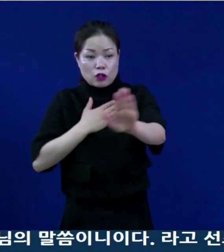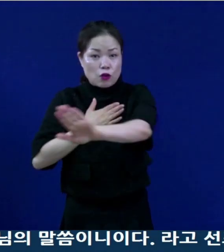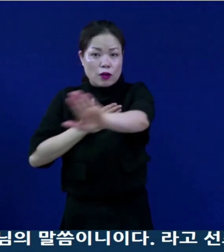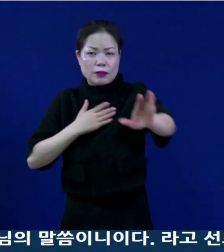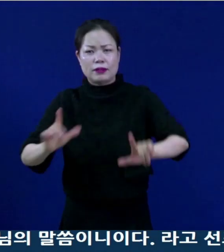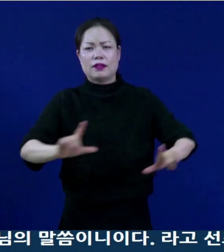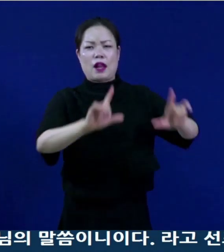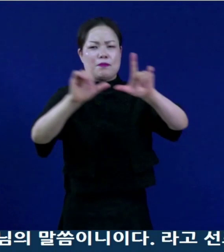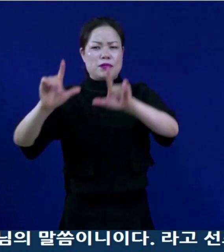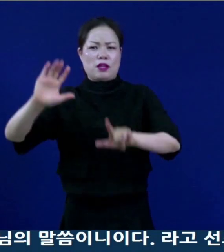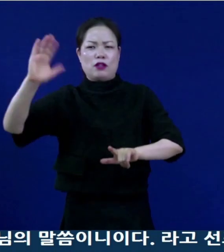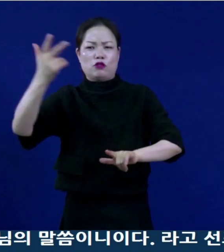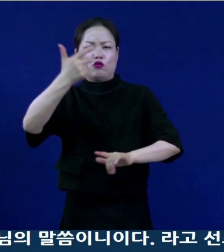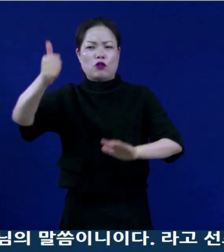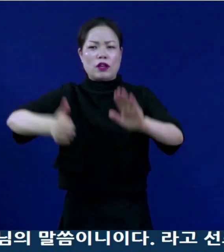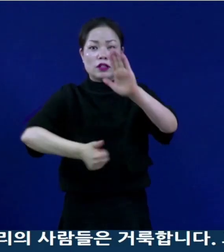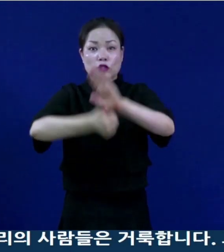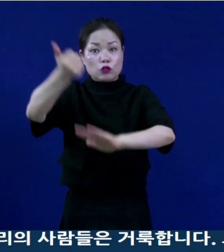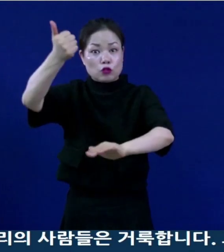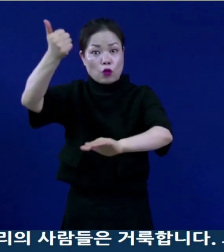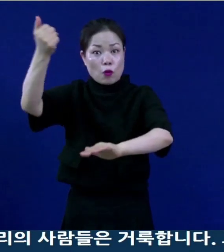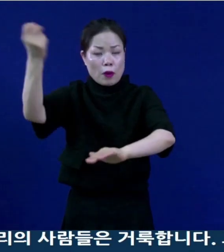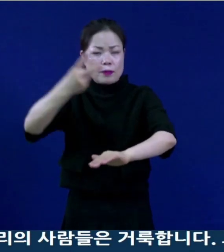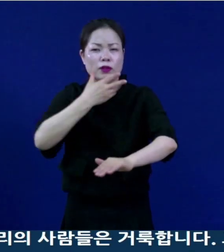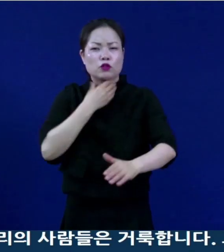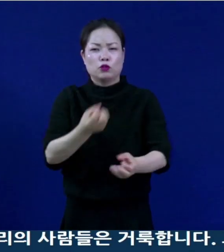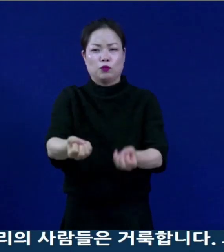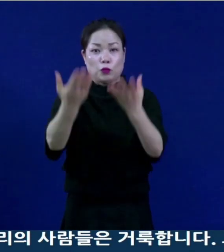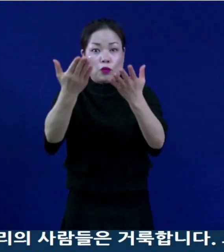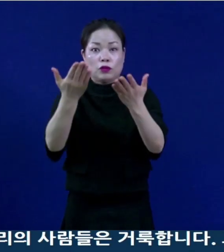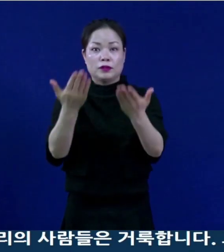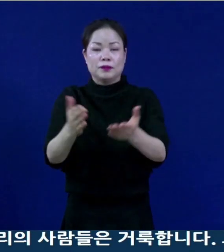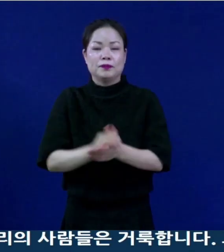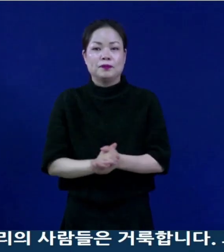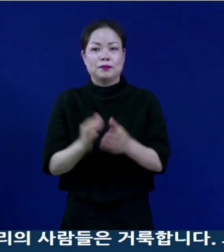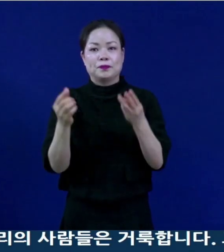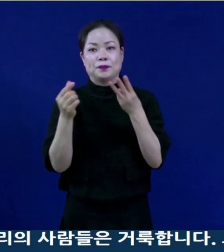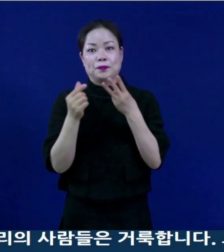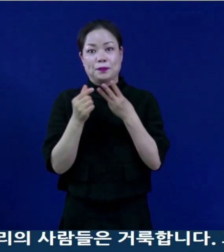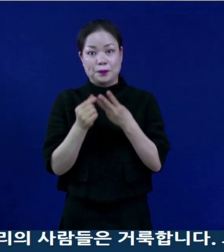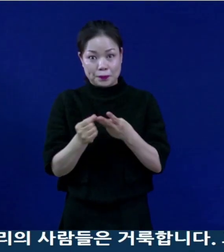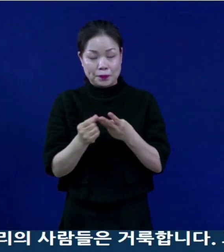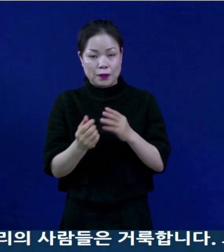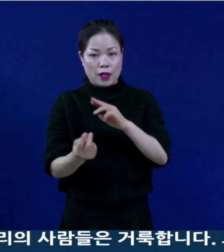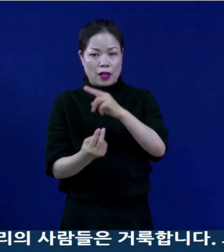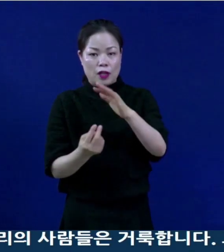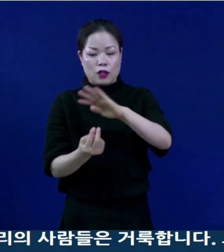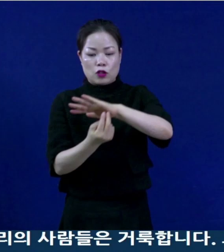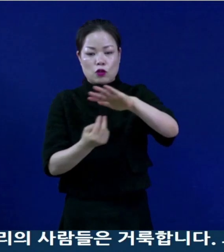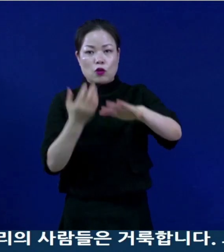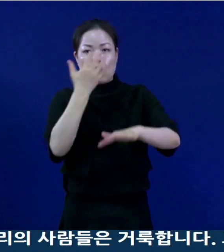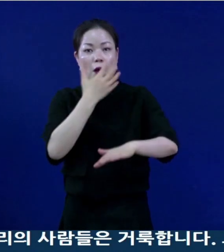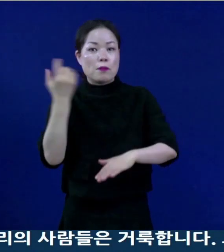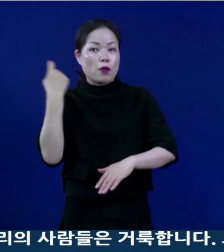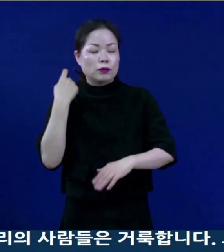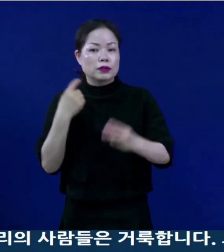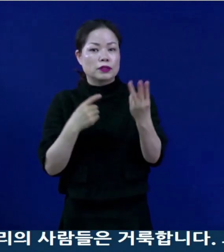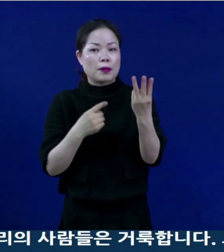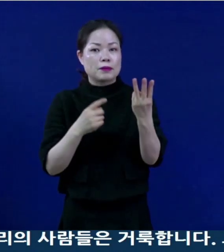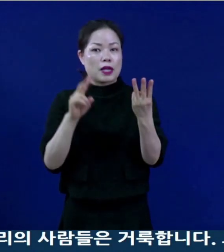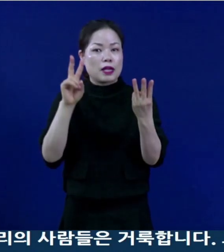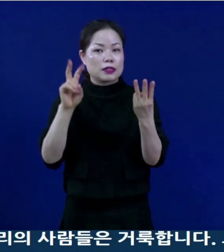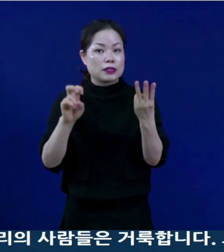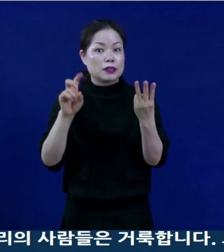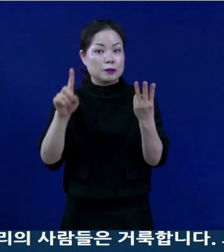여러분의 삶이 되기를 주 안에서 소망하며 축원합니다. 세 번째, 요한복음 3장 21절, 이것도